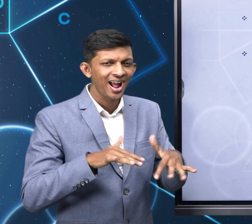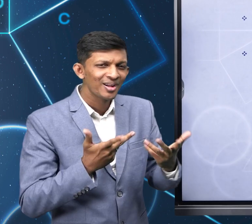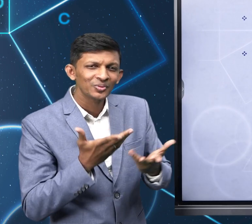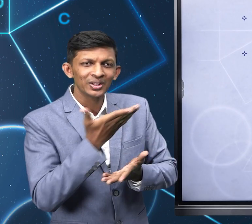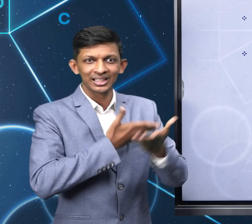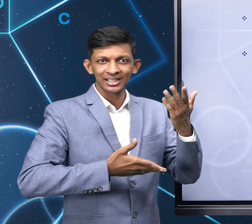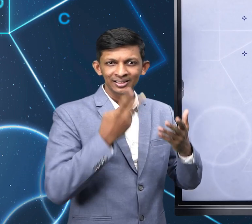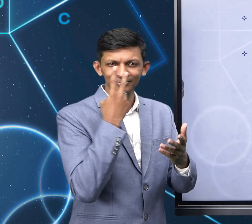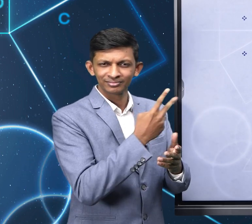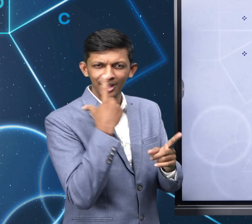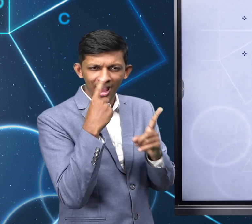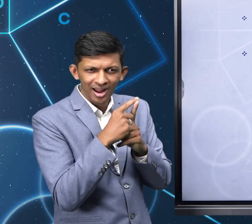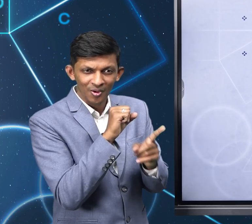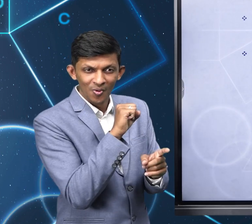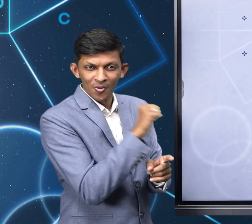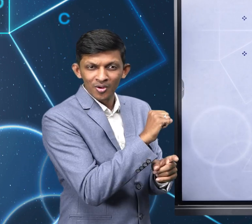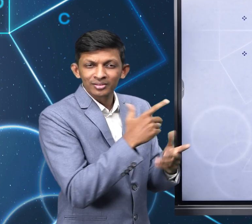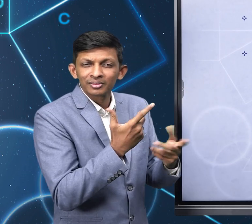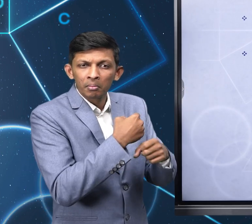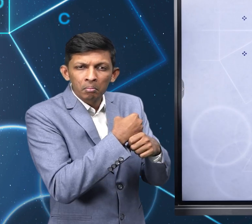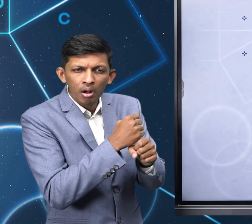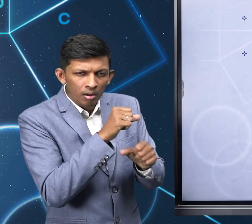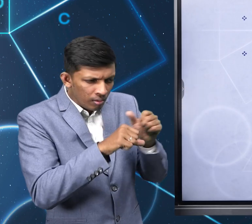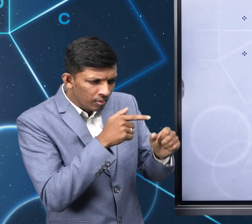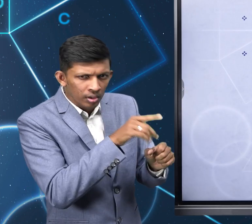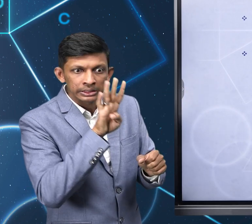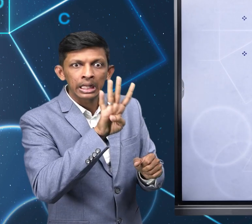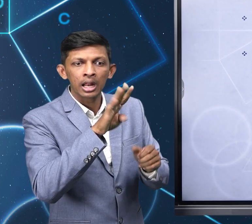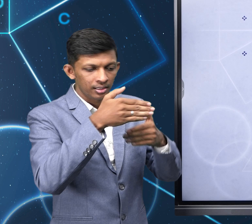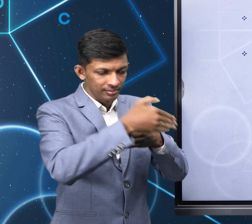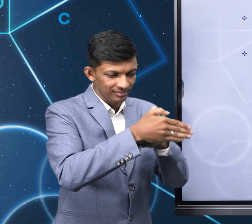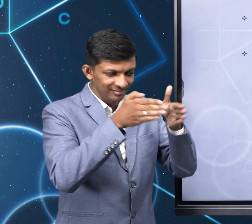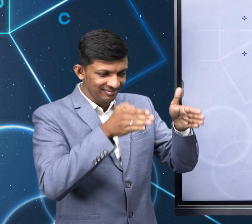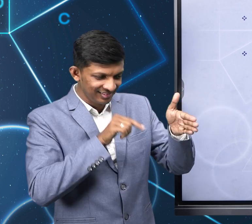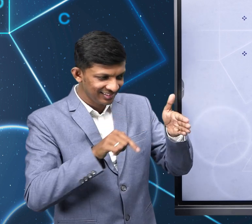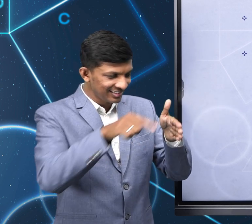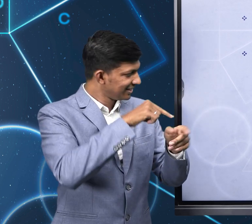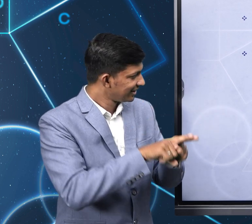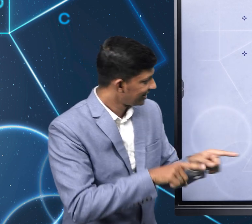तथापि आपण अद्याप ओळखू शकतो की आकृती 4 क्यूब्सने बनलेली आहे.